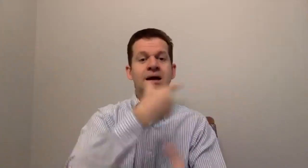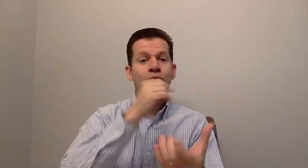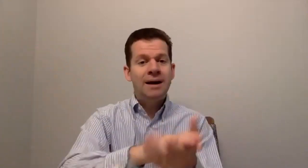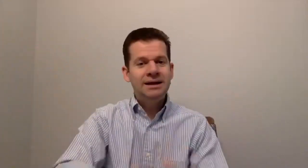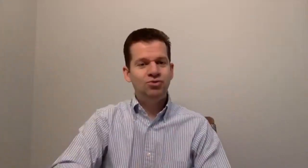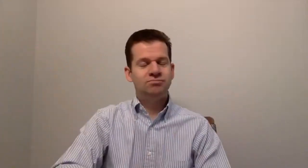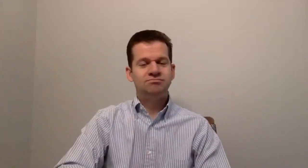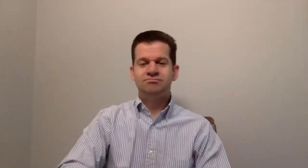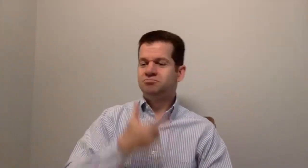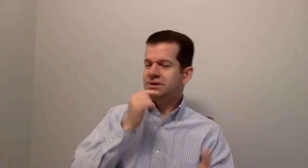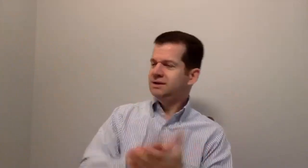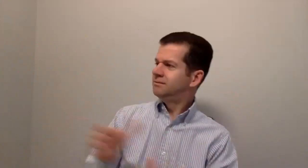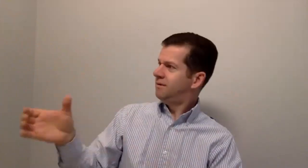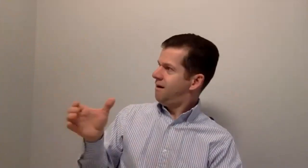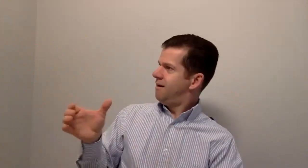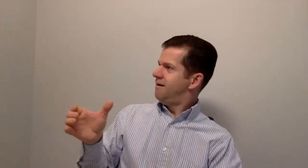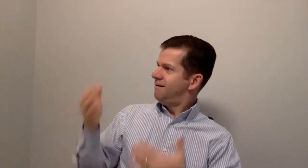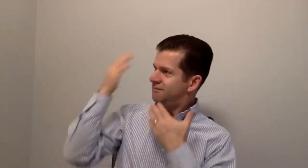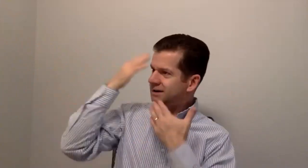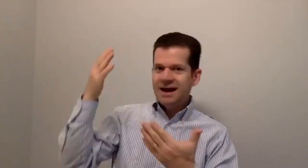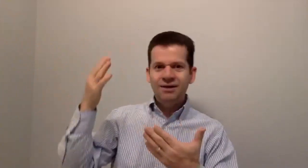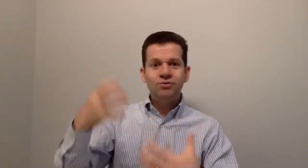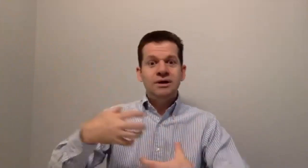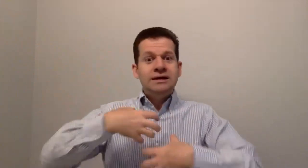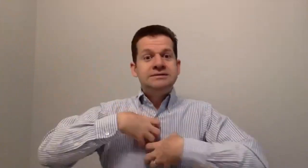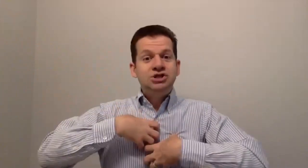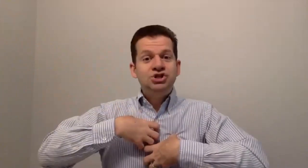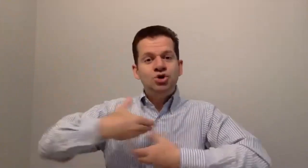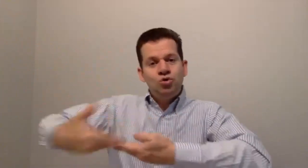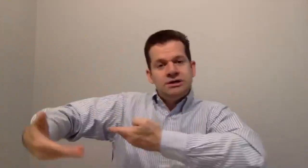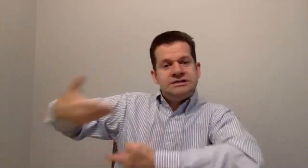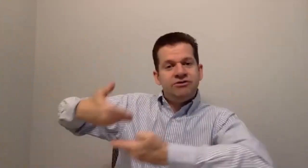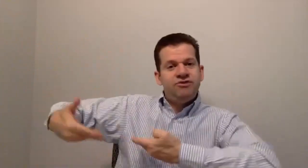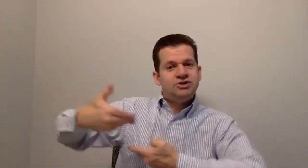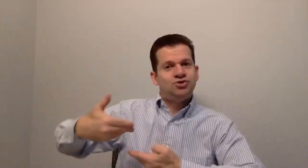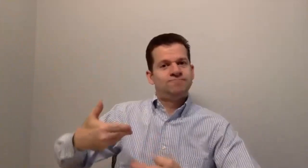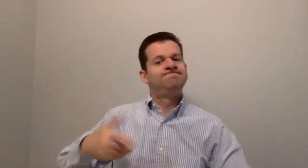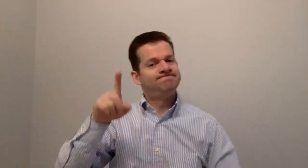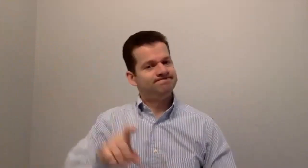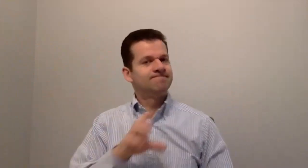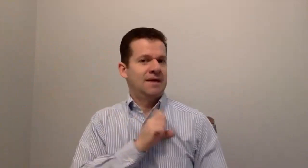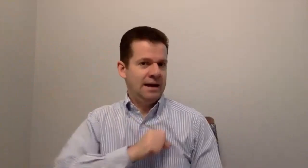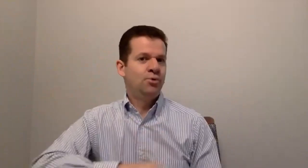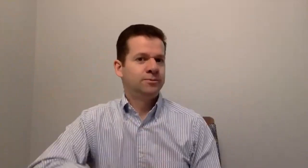Dar para o marido. Marido. Obrigado. Sentiu serviço. É amor.